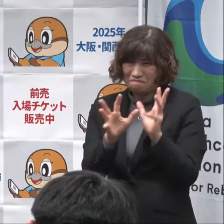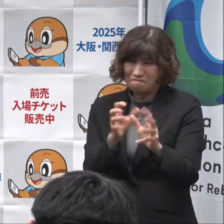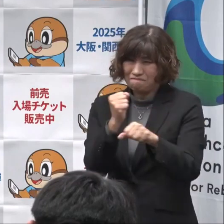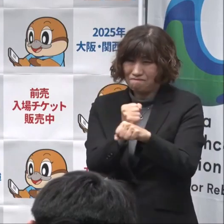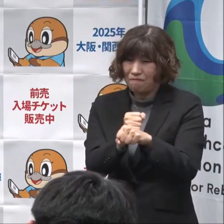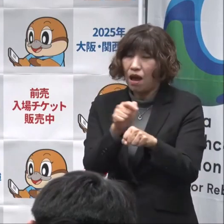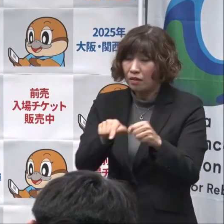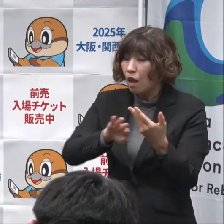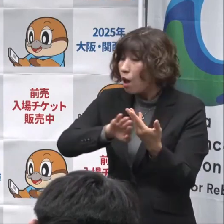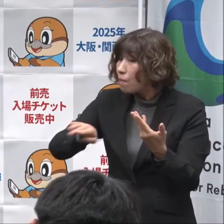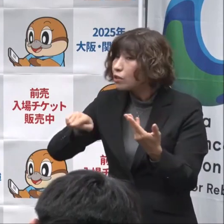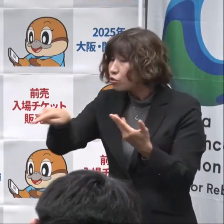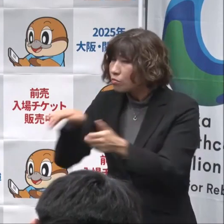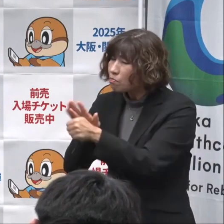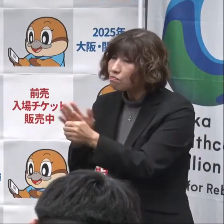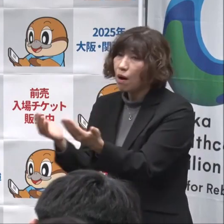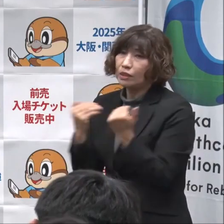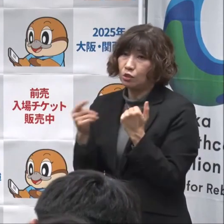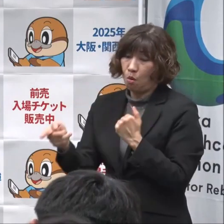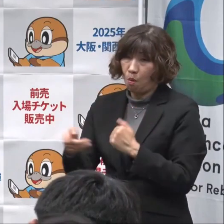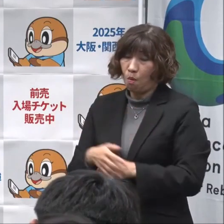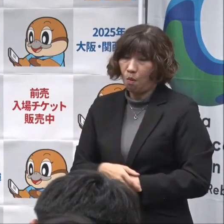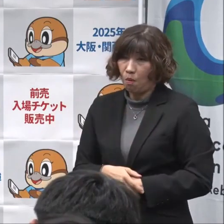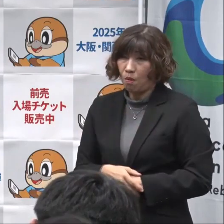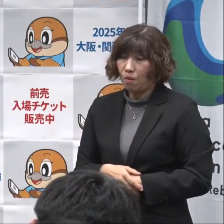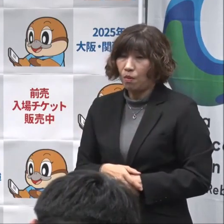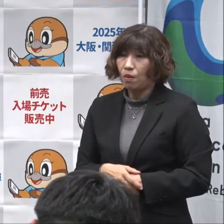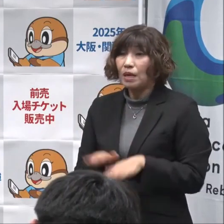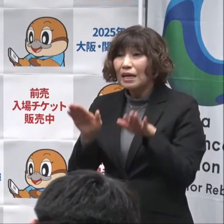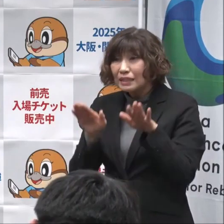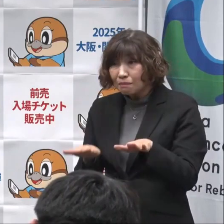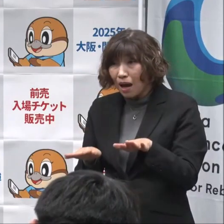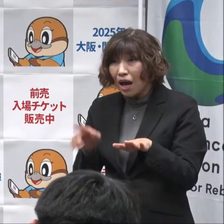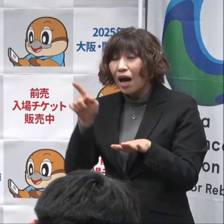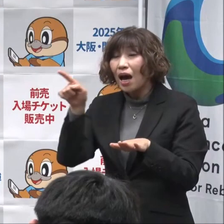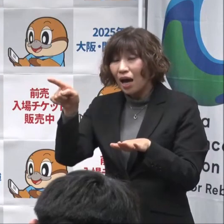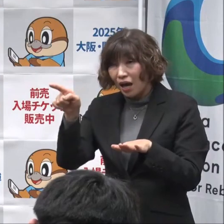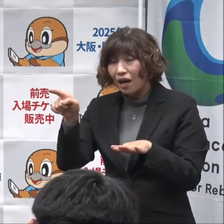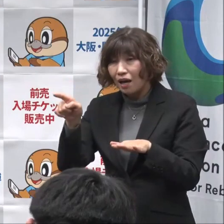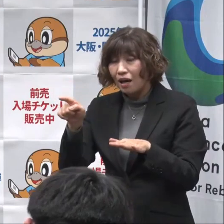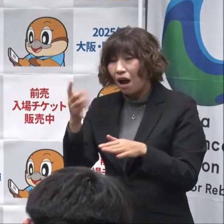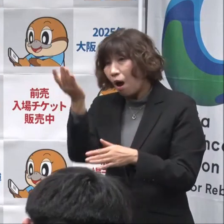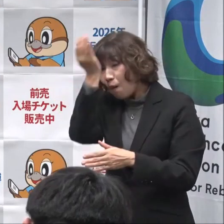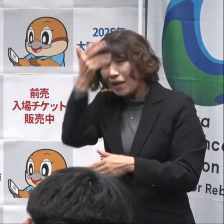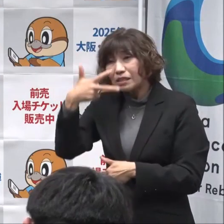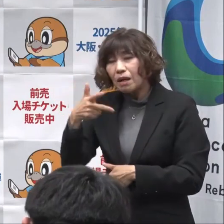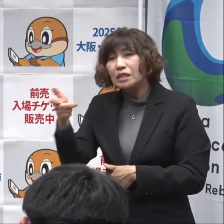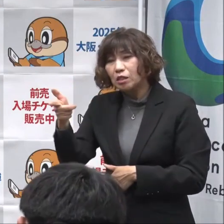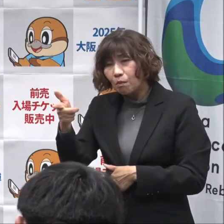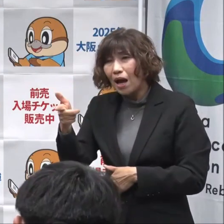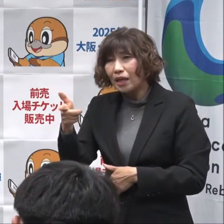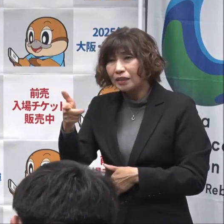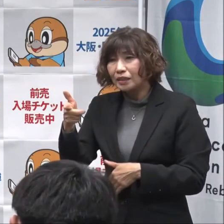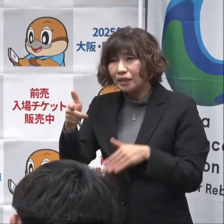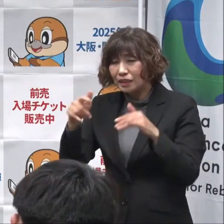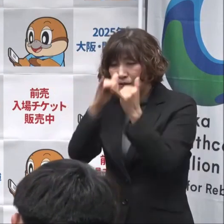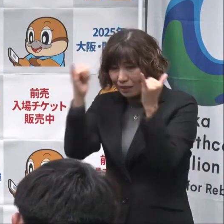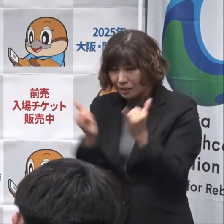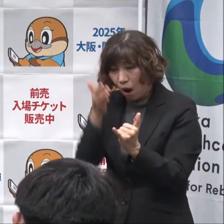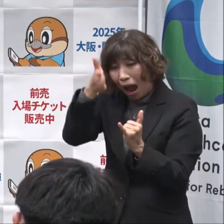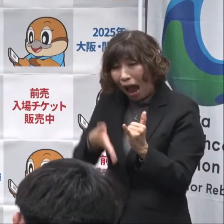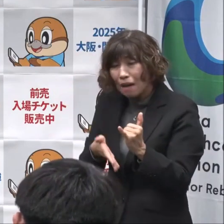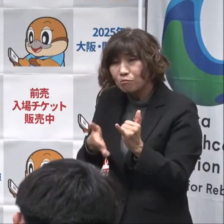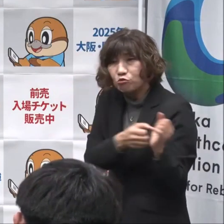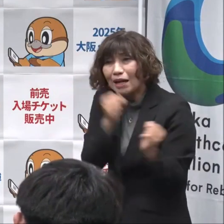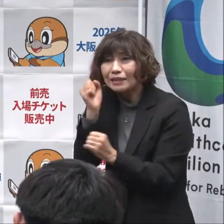今輪島市においては半数の方が避難されているという状況でもあります。これ大阪府民に例えた440万人